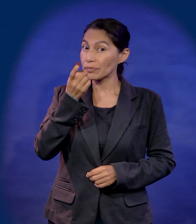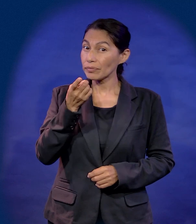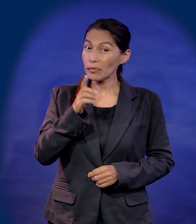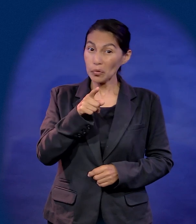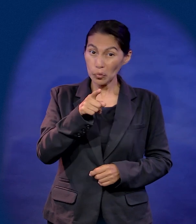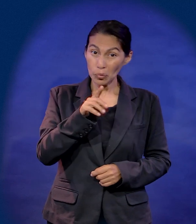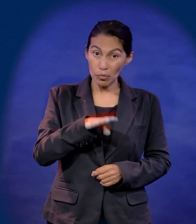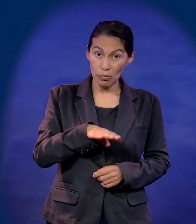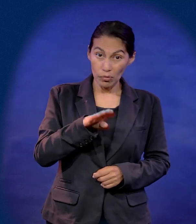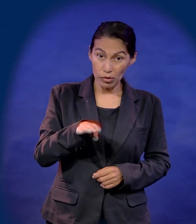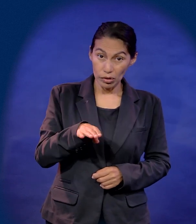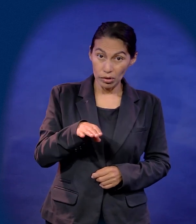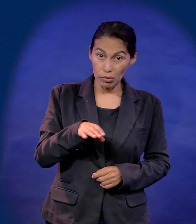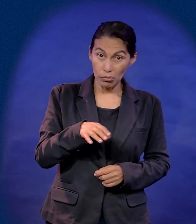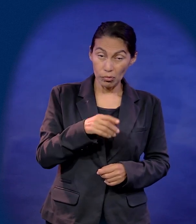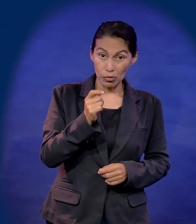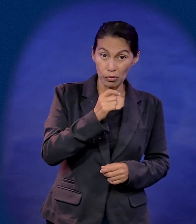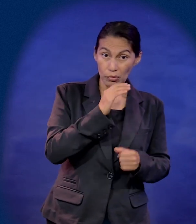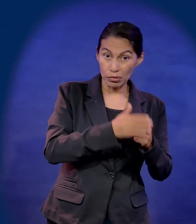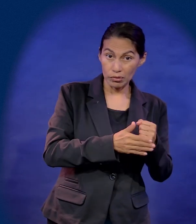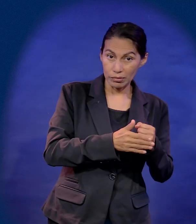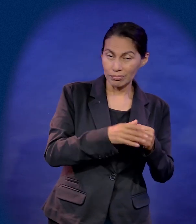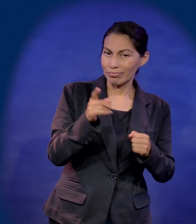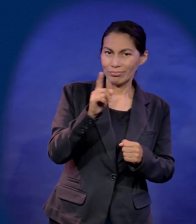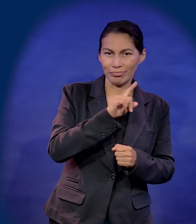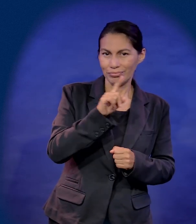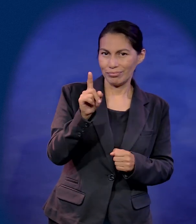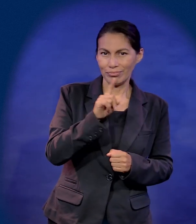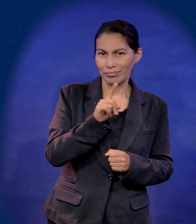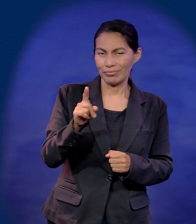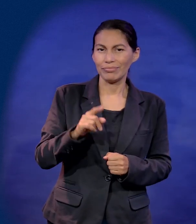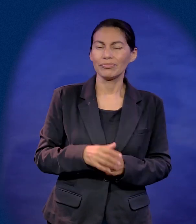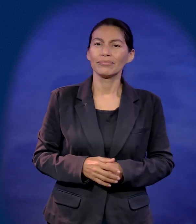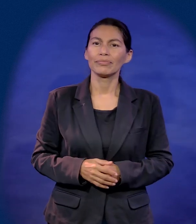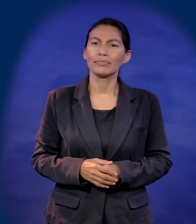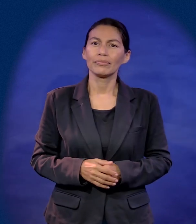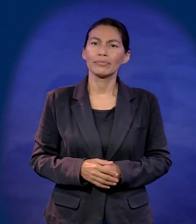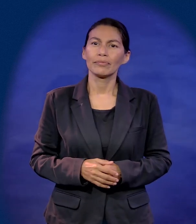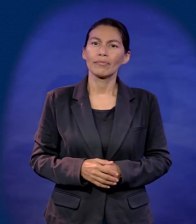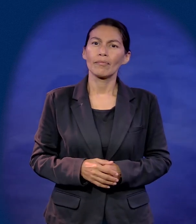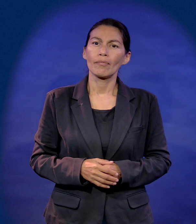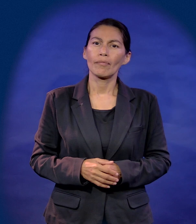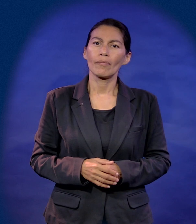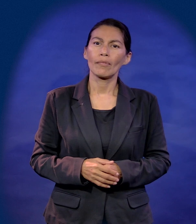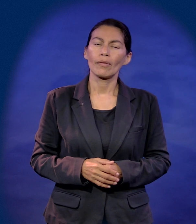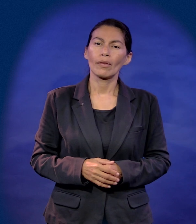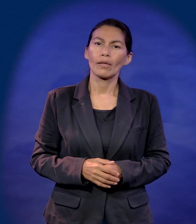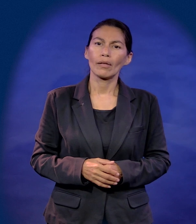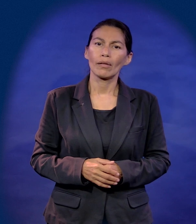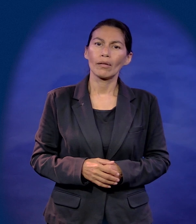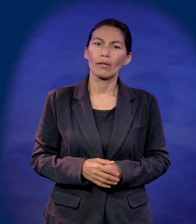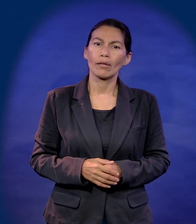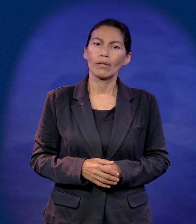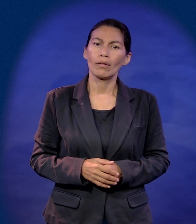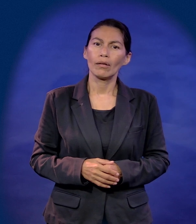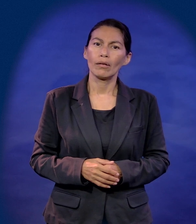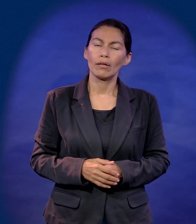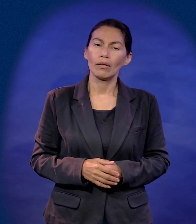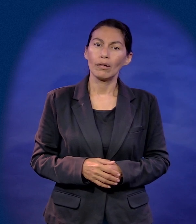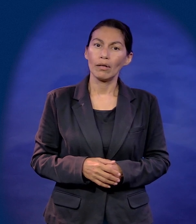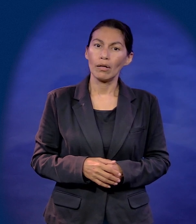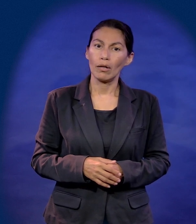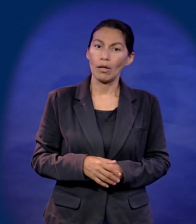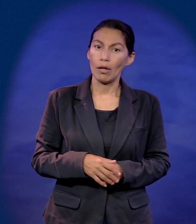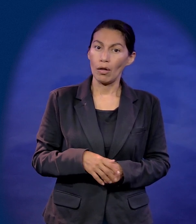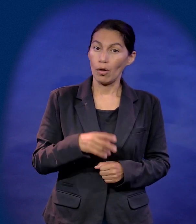y eres un muchacho estable emocionalmente, no deberías mantener la